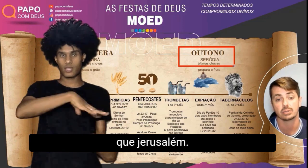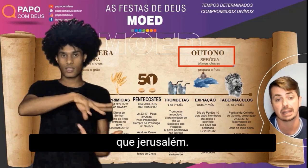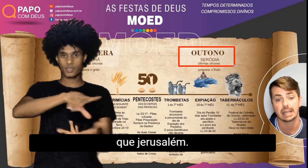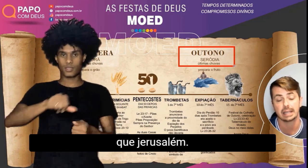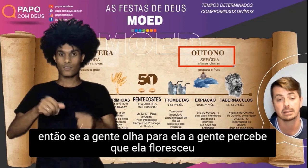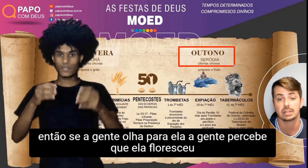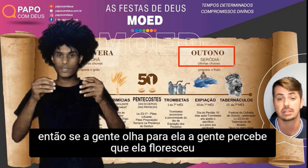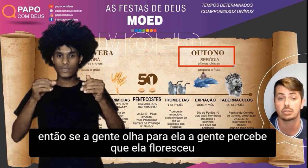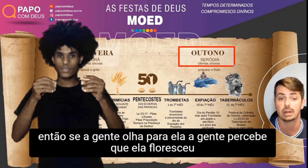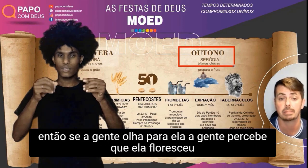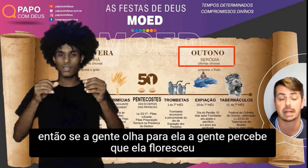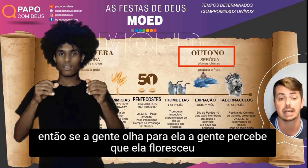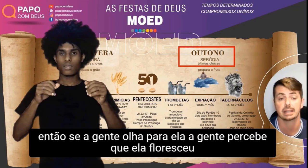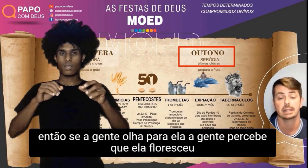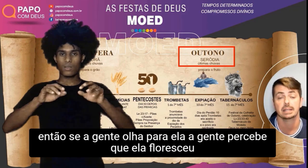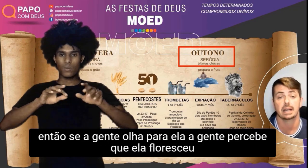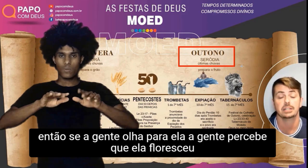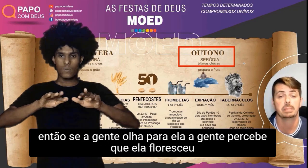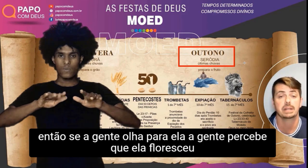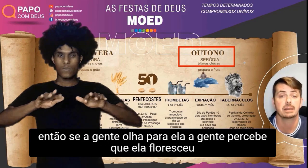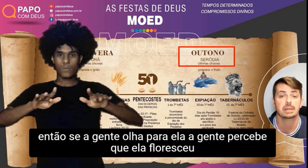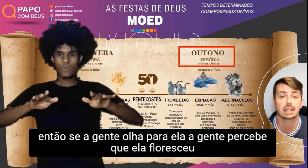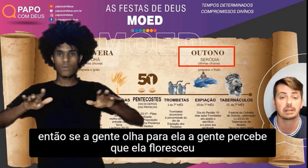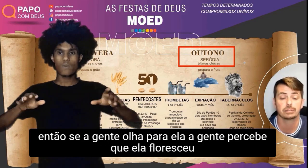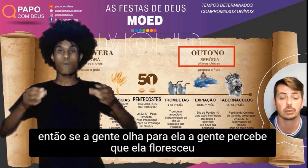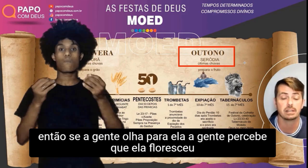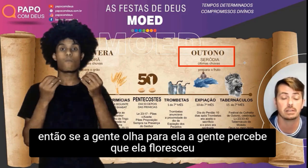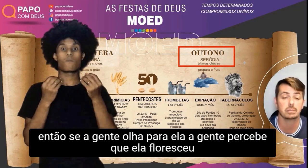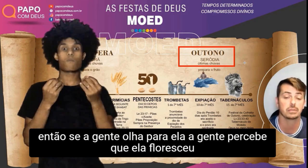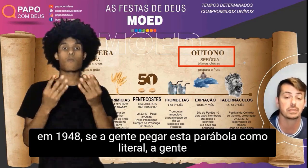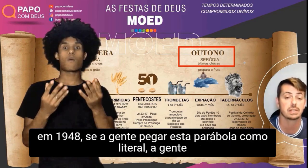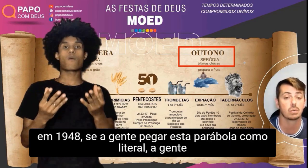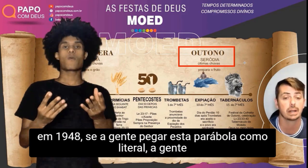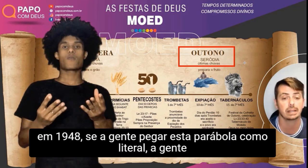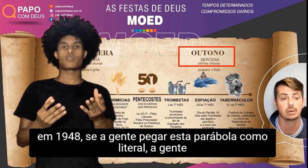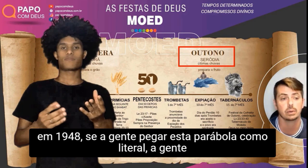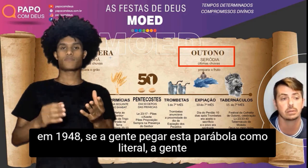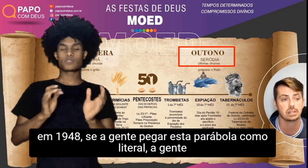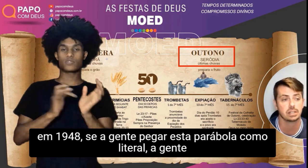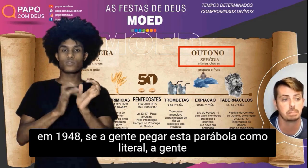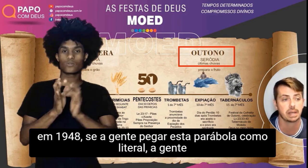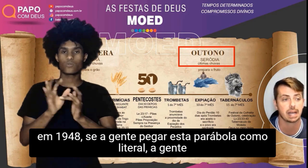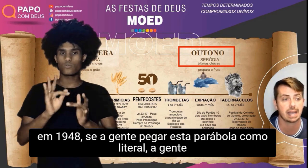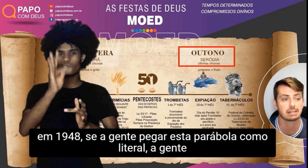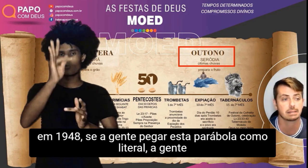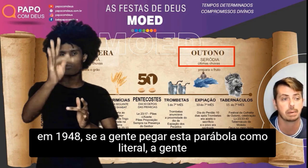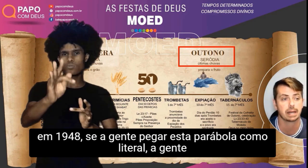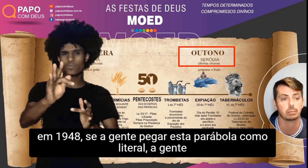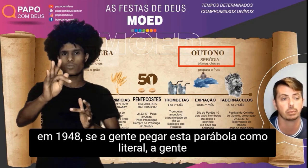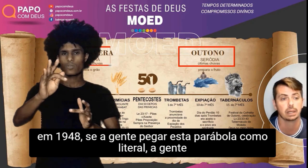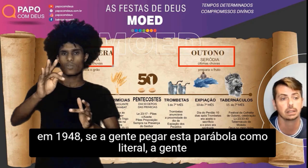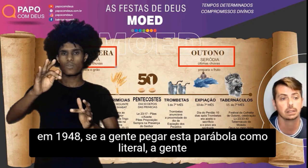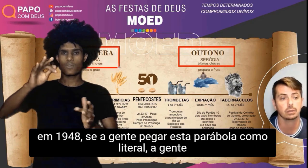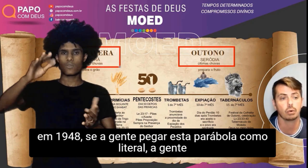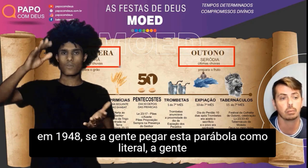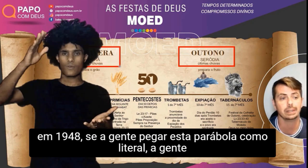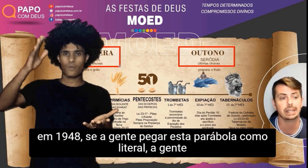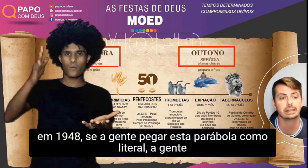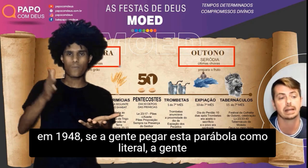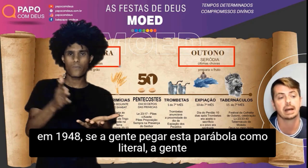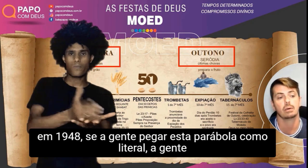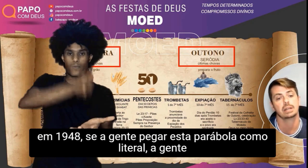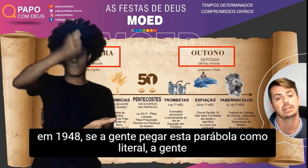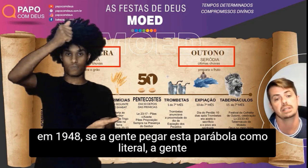é Jerusalém. Então se a gente olha para ela, a gente percebe que ela floresceu em 1948. Se a gente pegar esta parábola